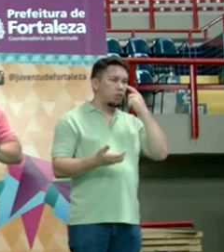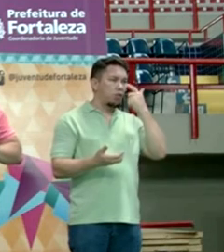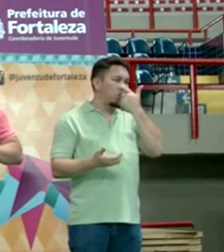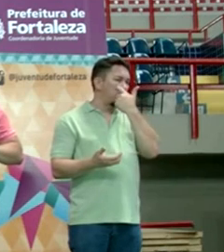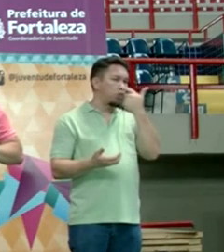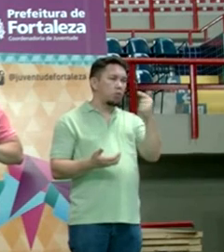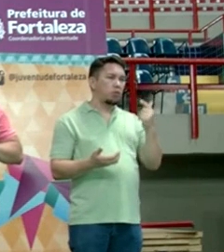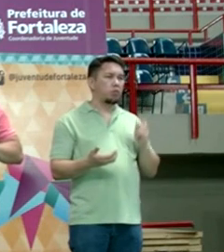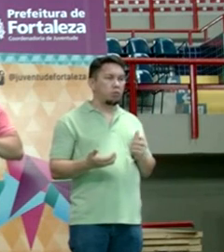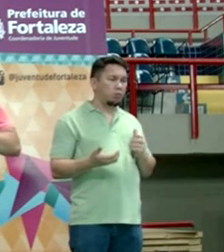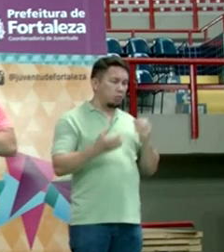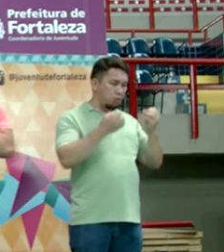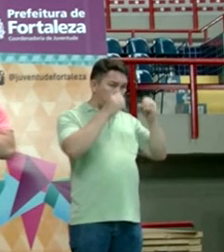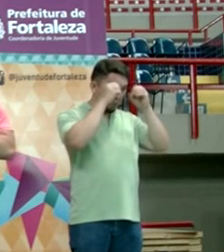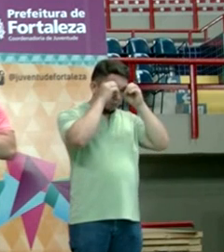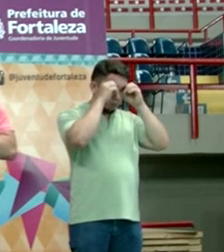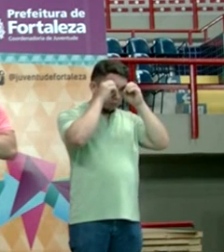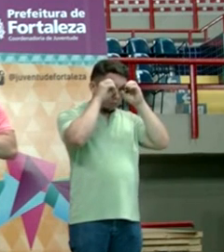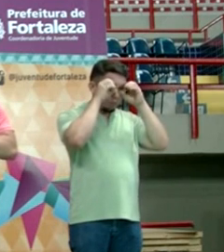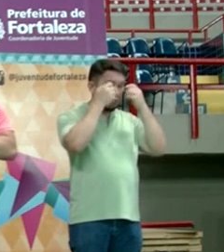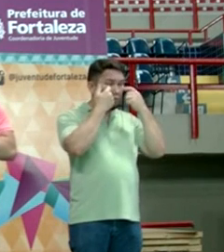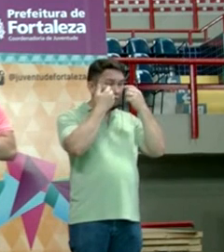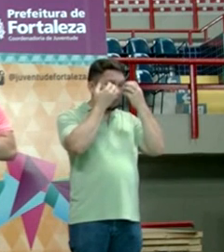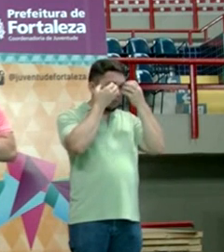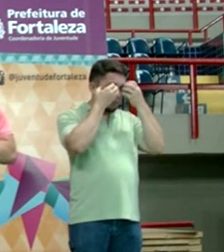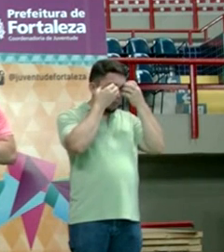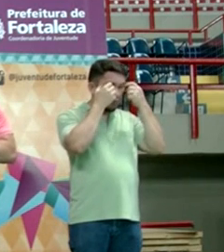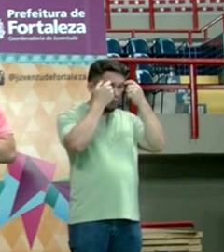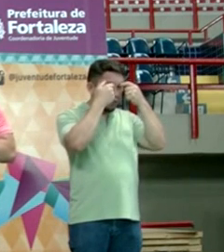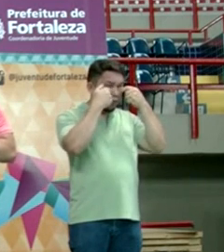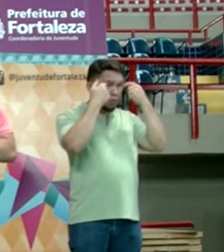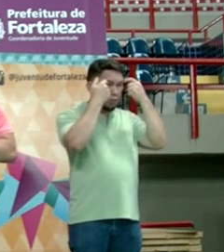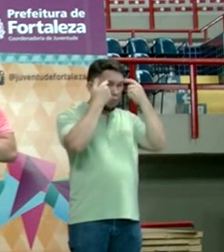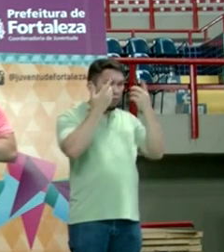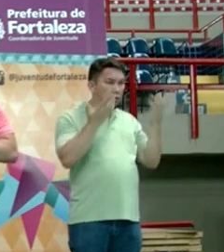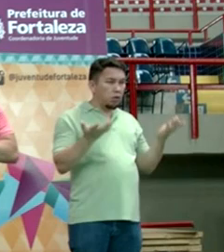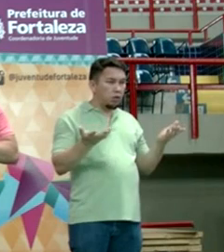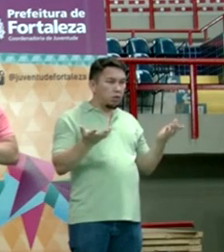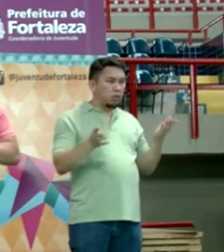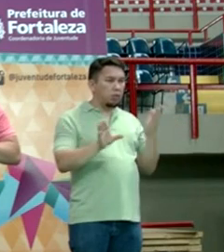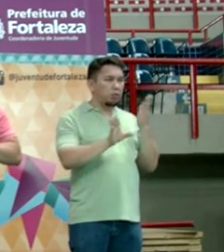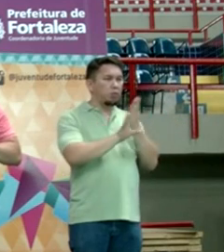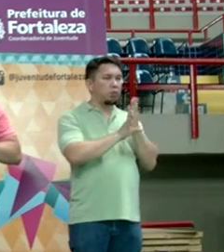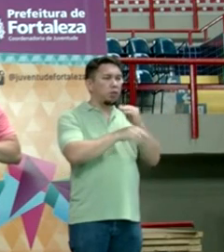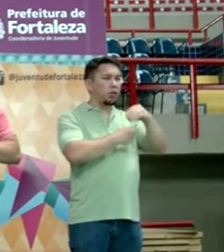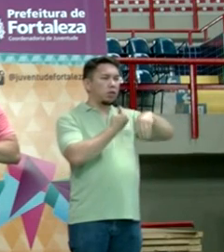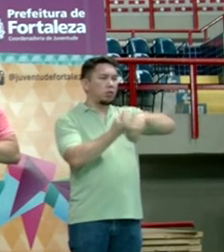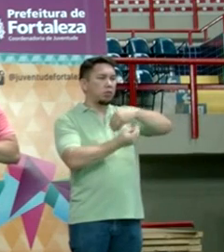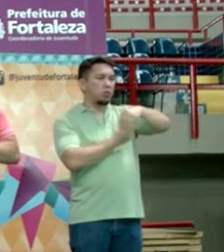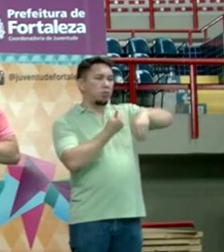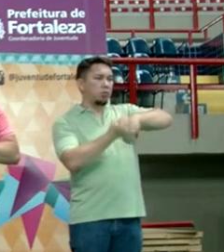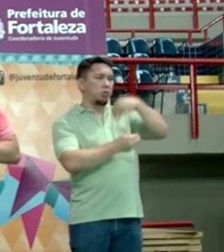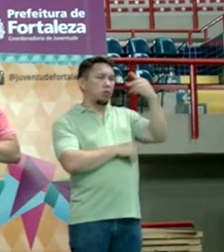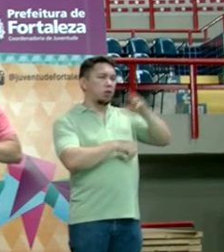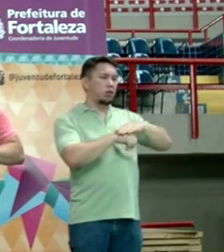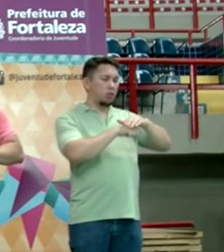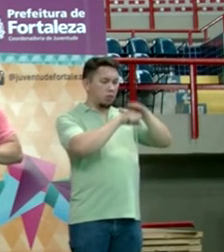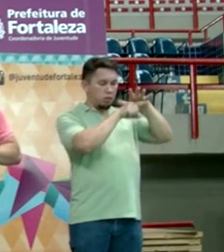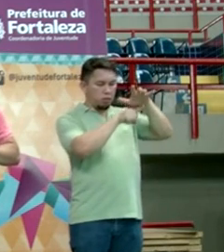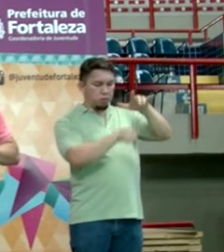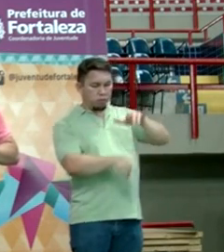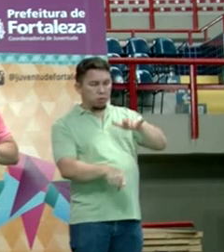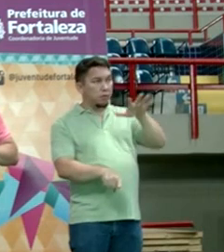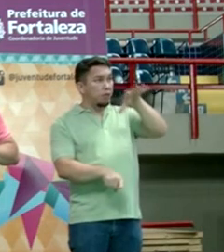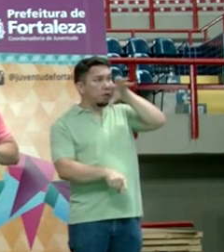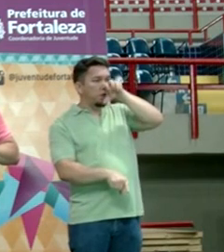olho, não é cego, é um buraco provocado pela mutação das bombas de napalm. Só